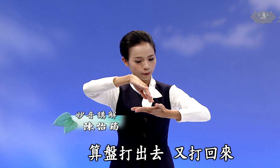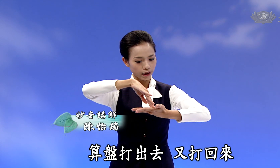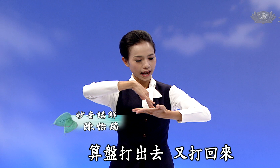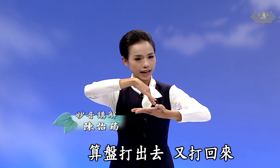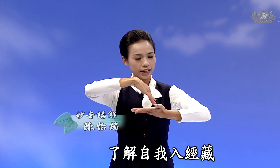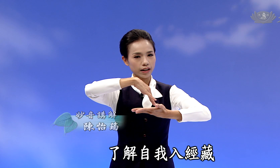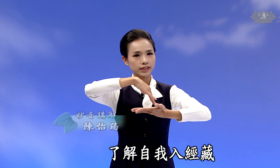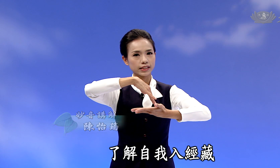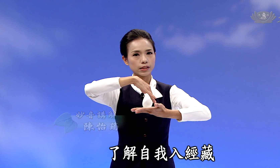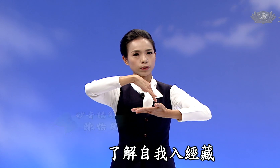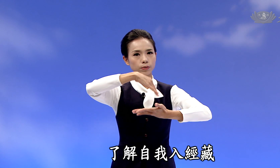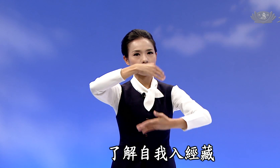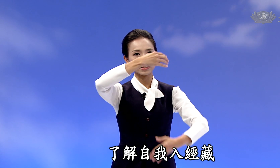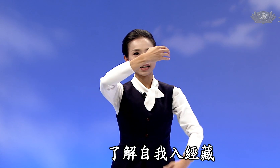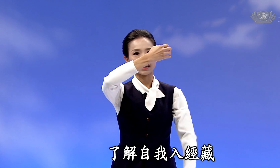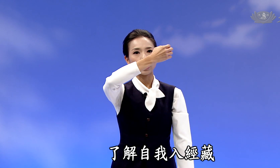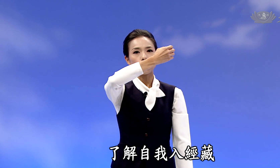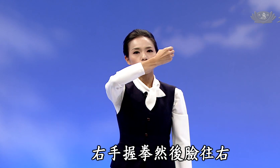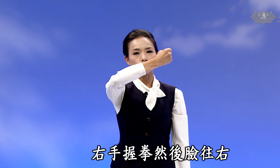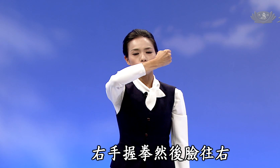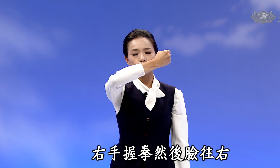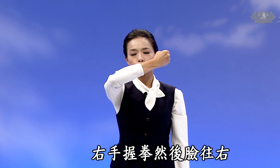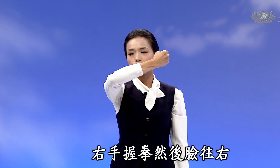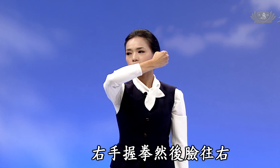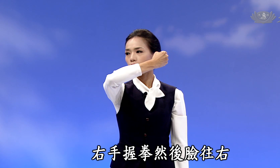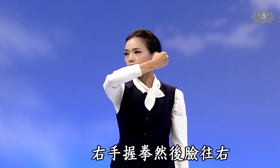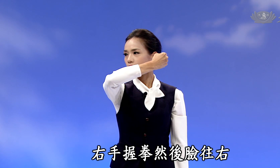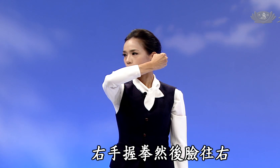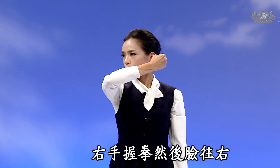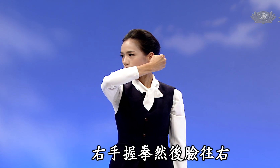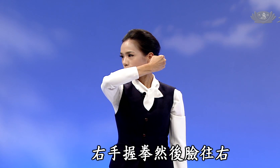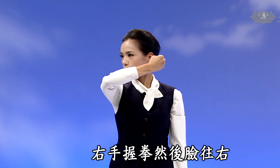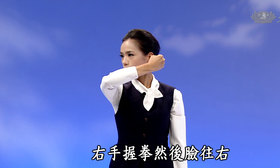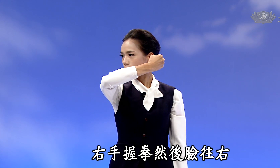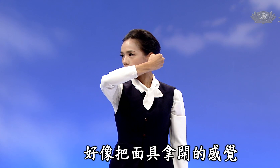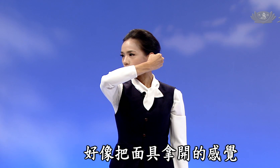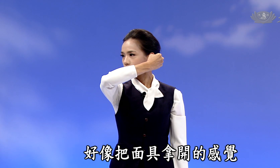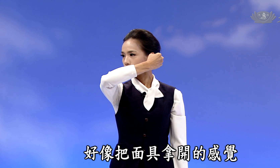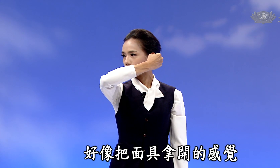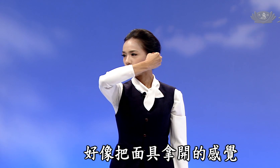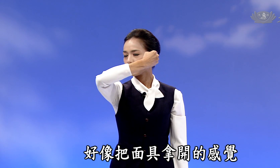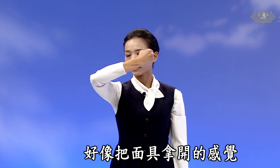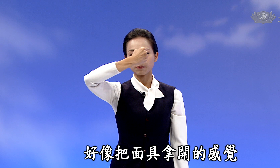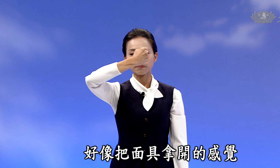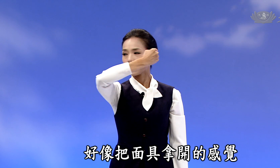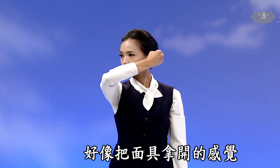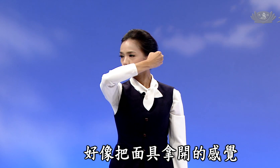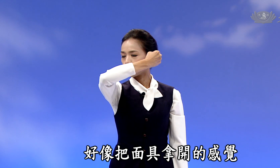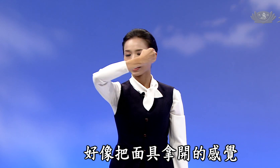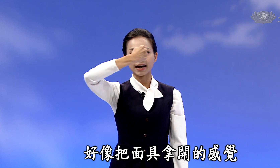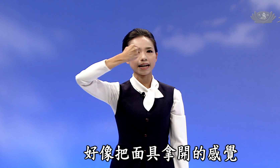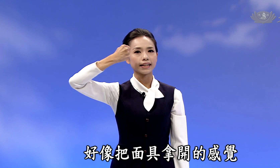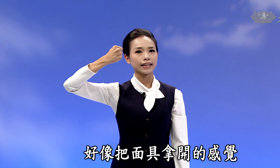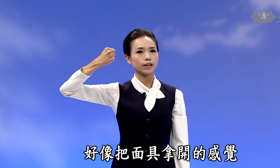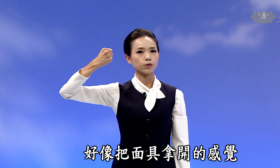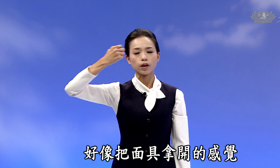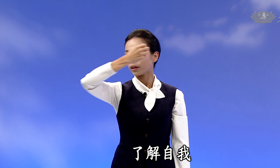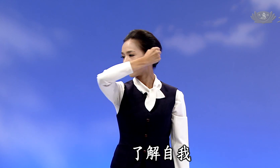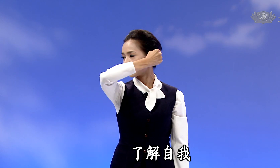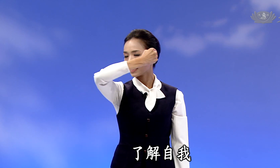来。了解自我入金藏呢，右手握拳，然后脸往右，好像把面具拿开的感觉。了解自